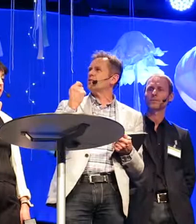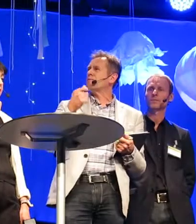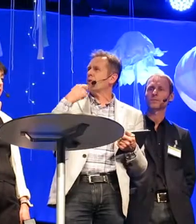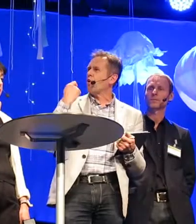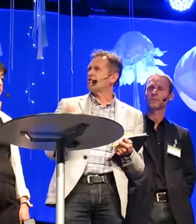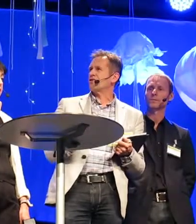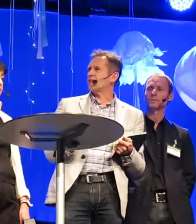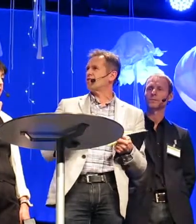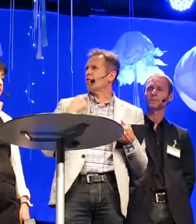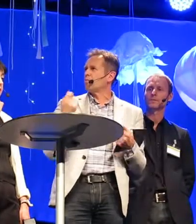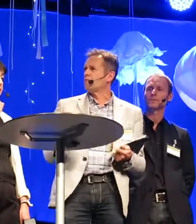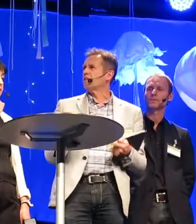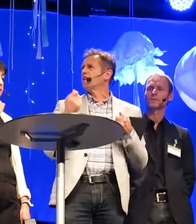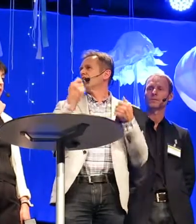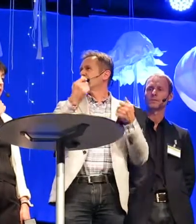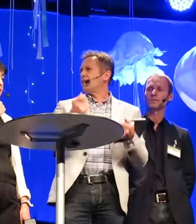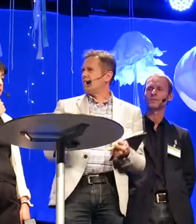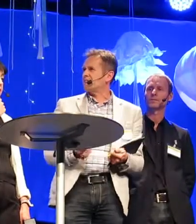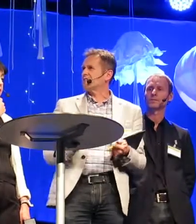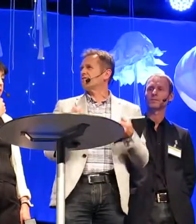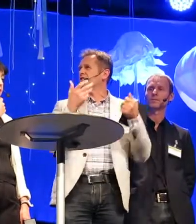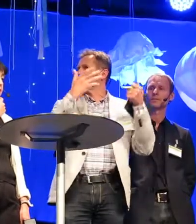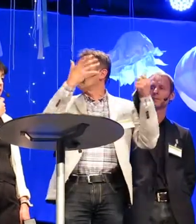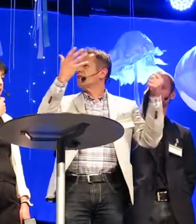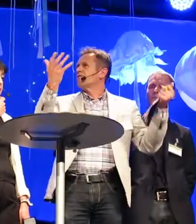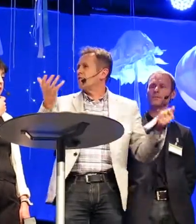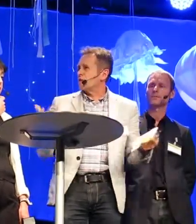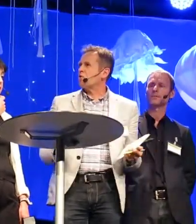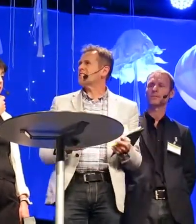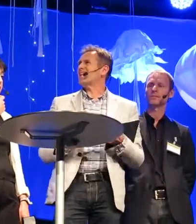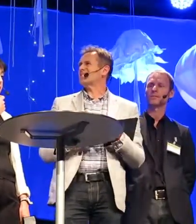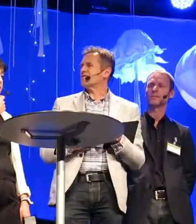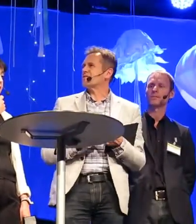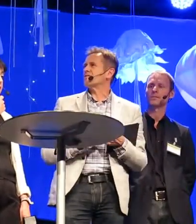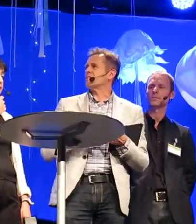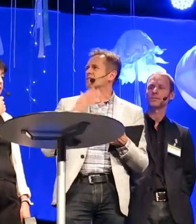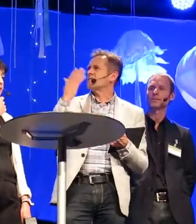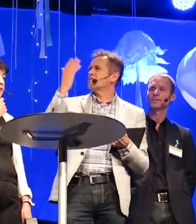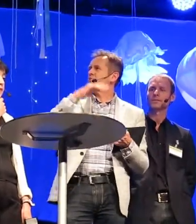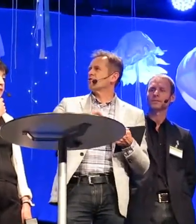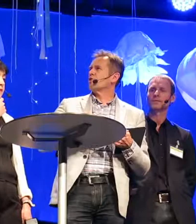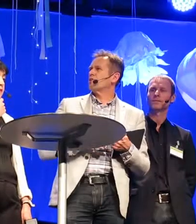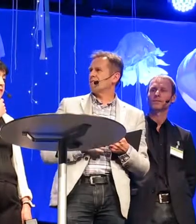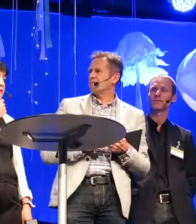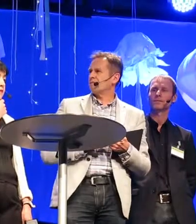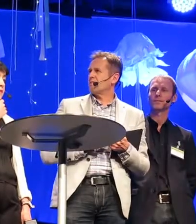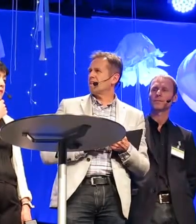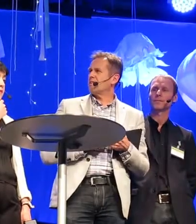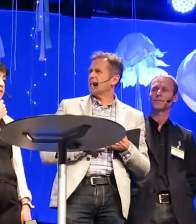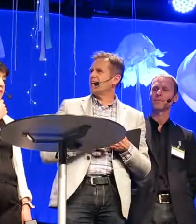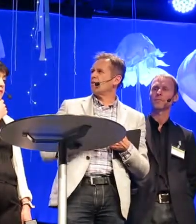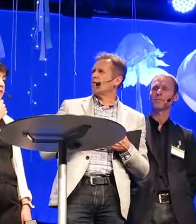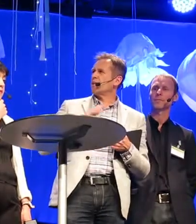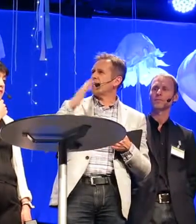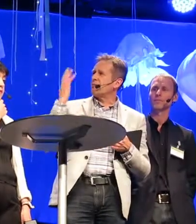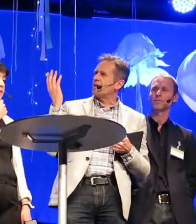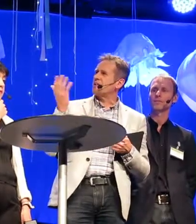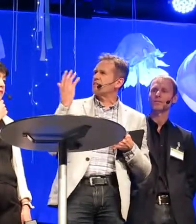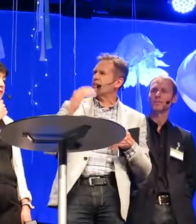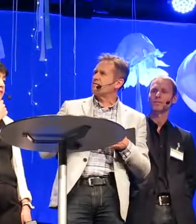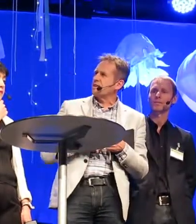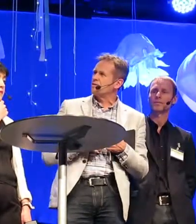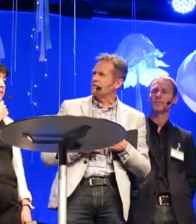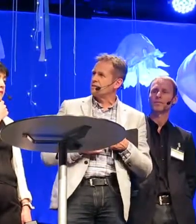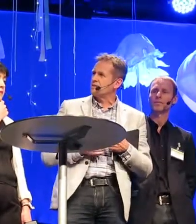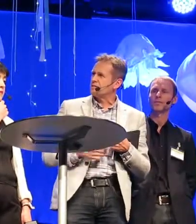vårt samhälle? Och det är bra för Sverige, för jobben, för tillväxten, för föregångslands produkten. Är vi där nu? Har ni